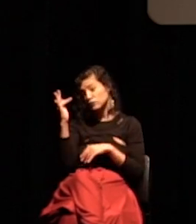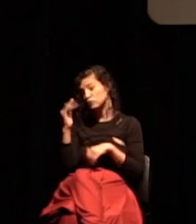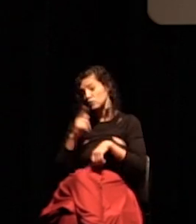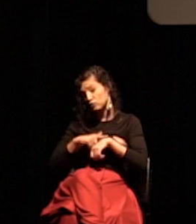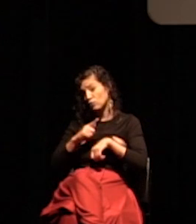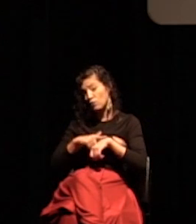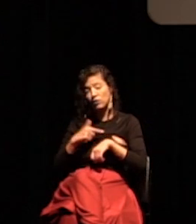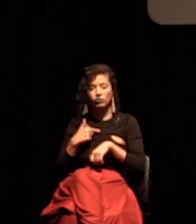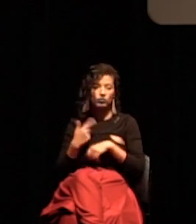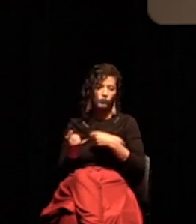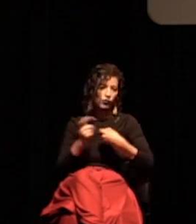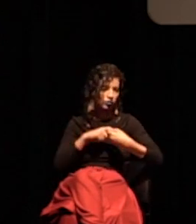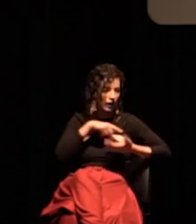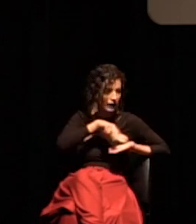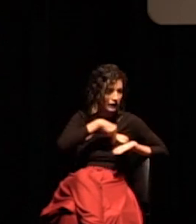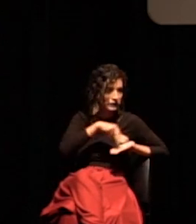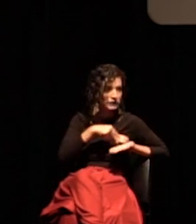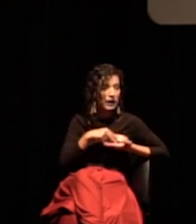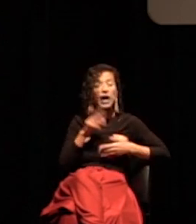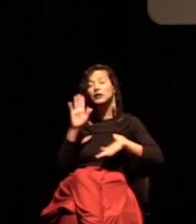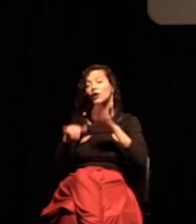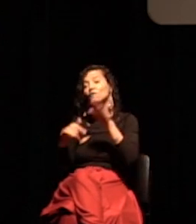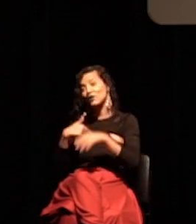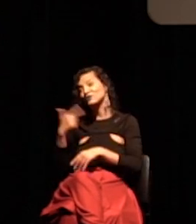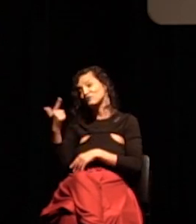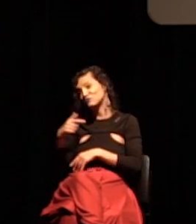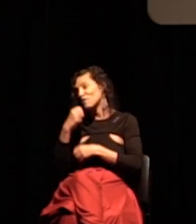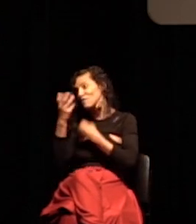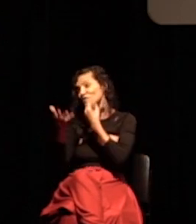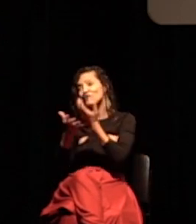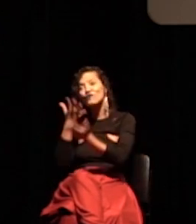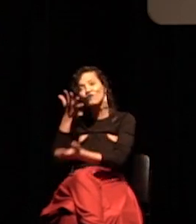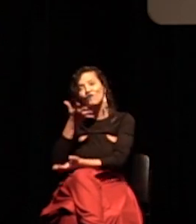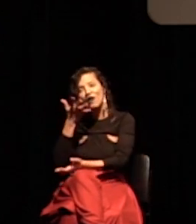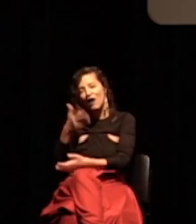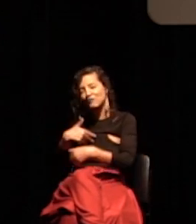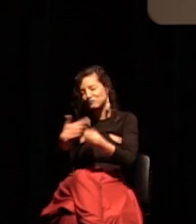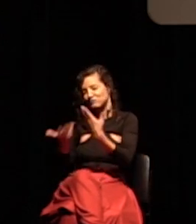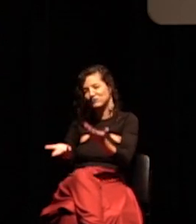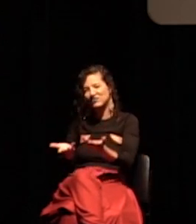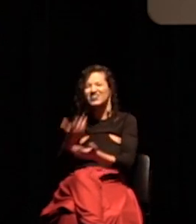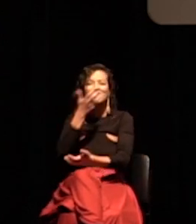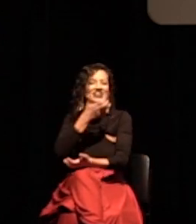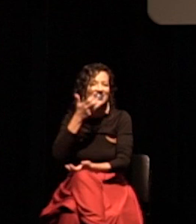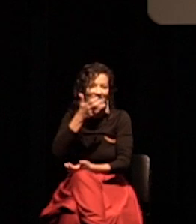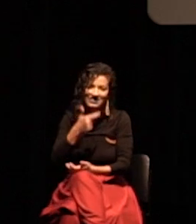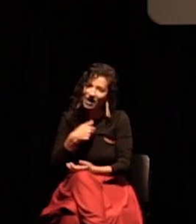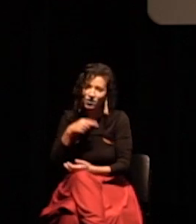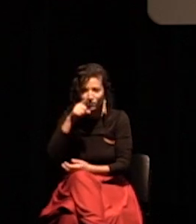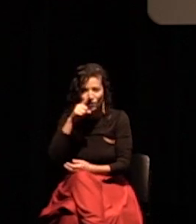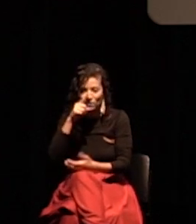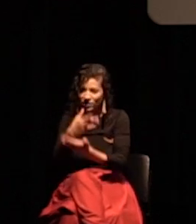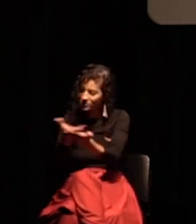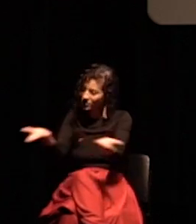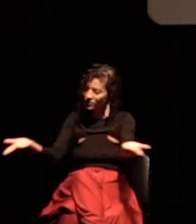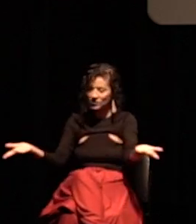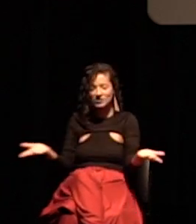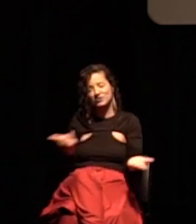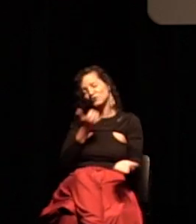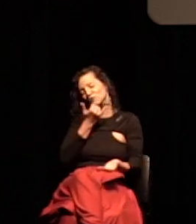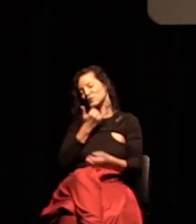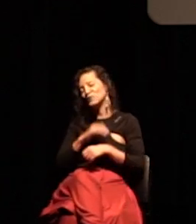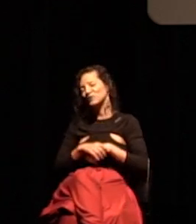eu voltei a dançar, quem sabe se eu volto a falar, né? Então, sei lá, cantar não vou ameaçar o público, mas quem sabe falar